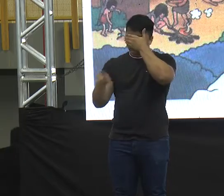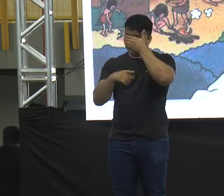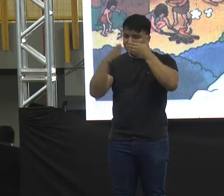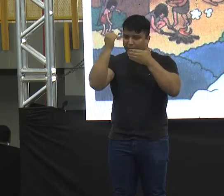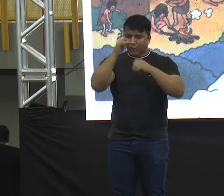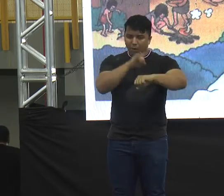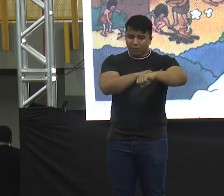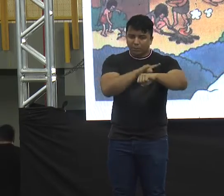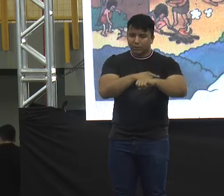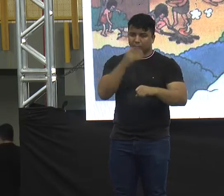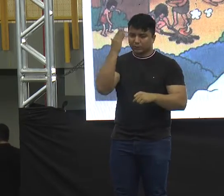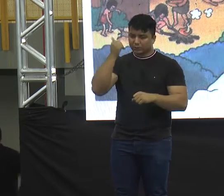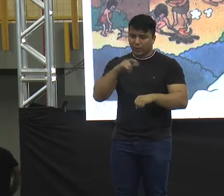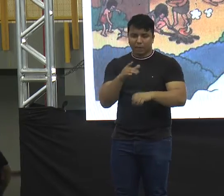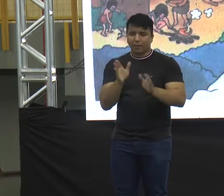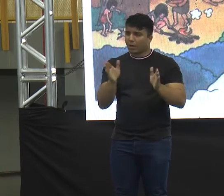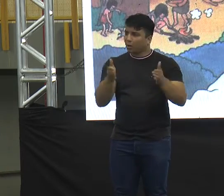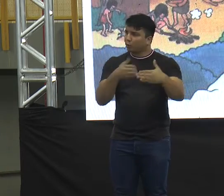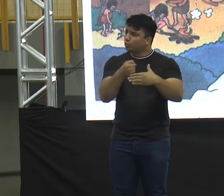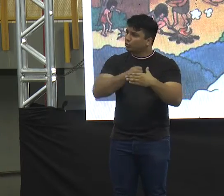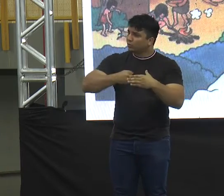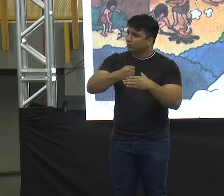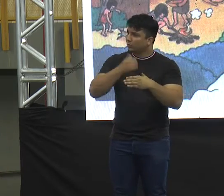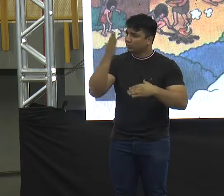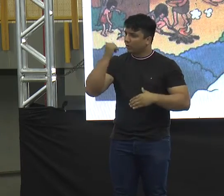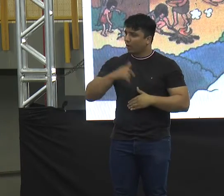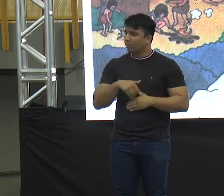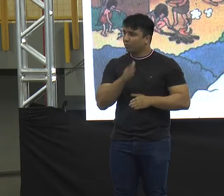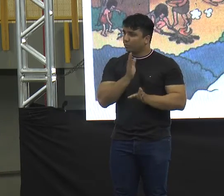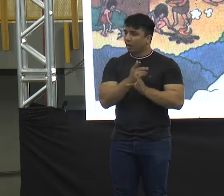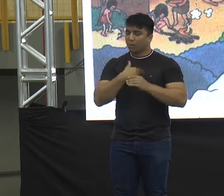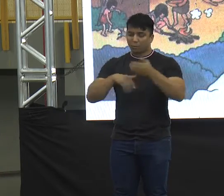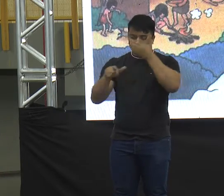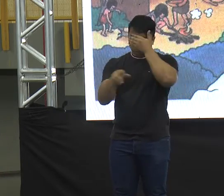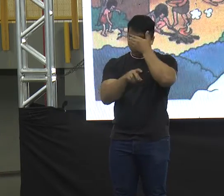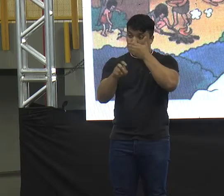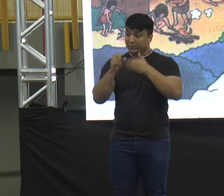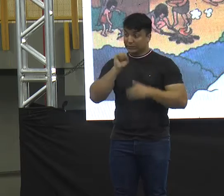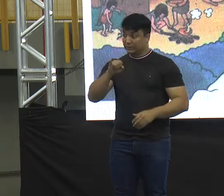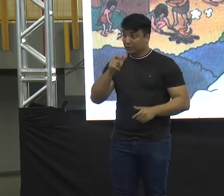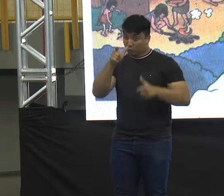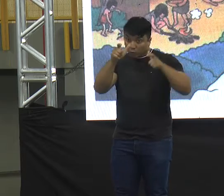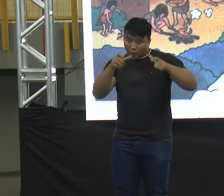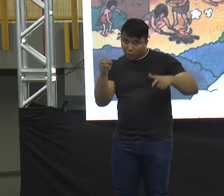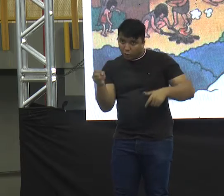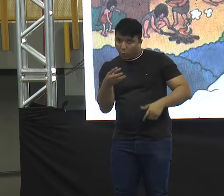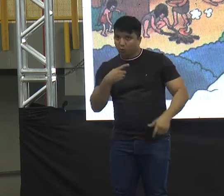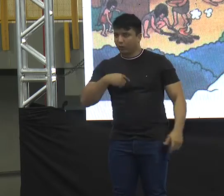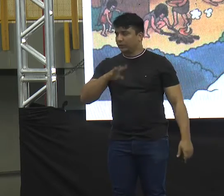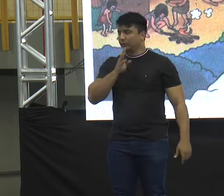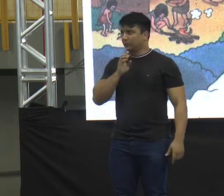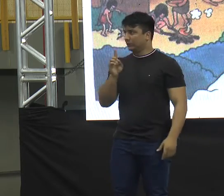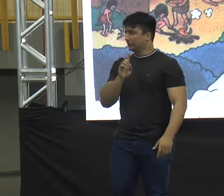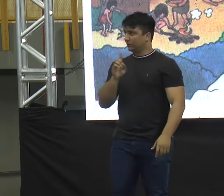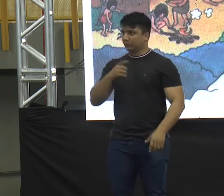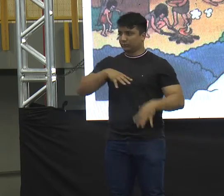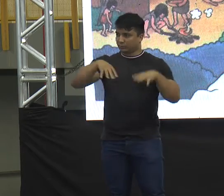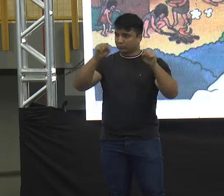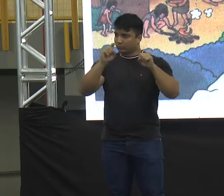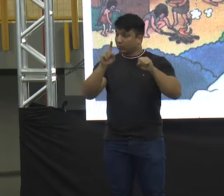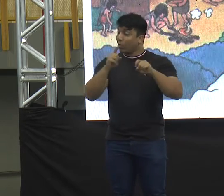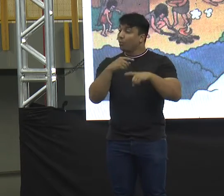banheiro, onde é que está a cozinha, você sai cegamente, a não ser que seja um local novo, certo? Então na